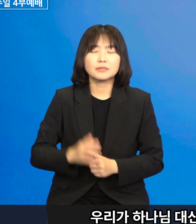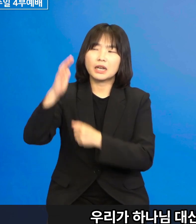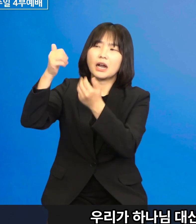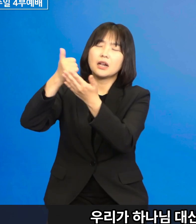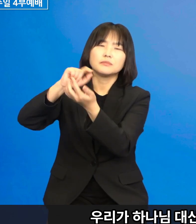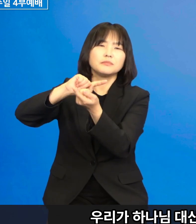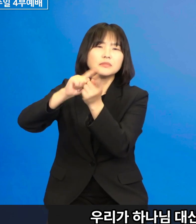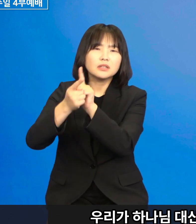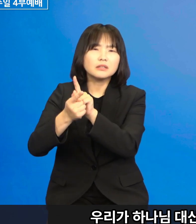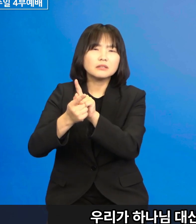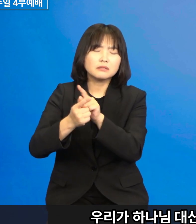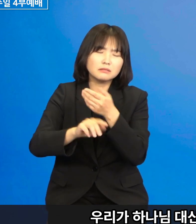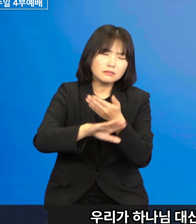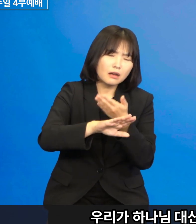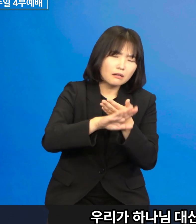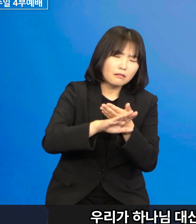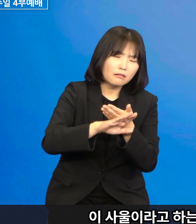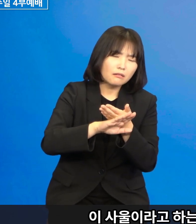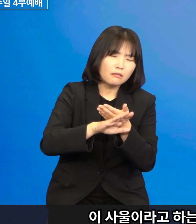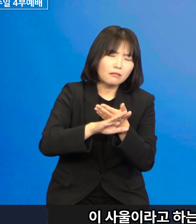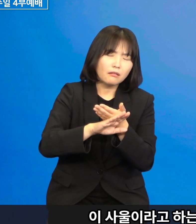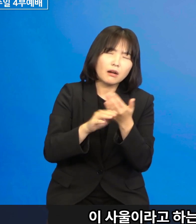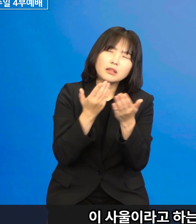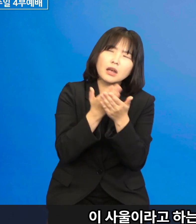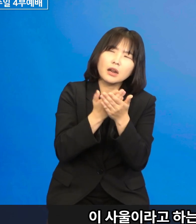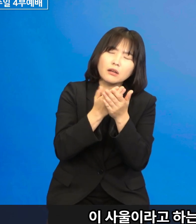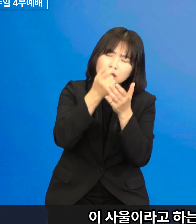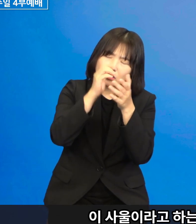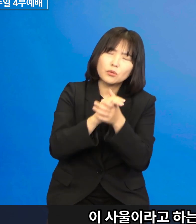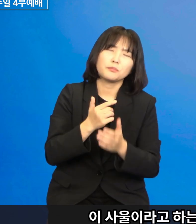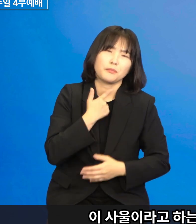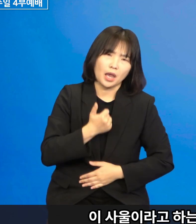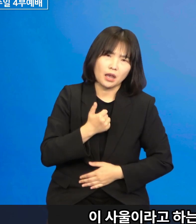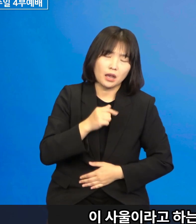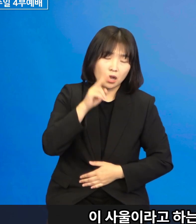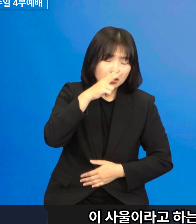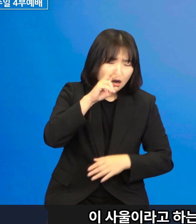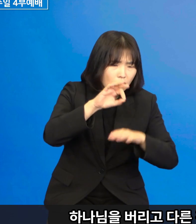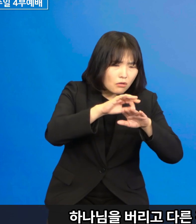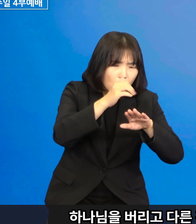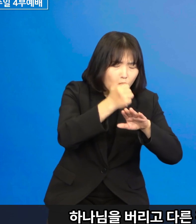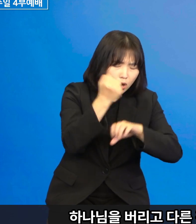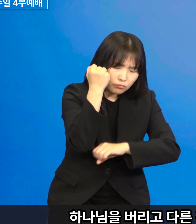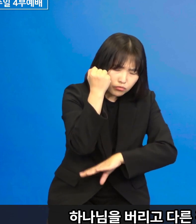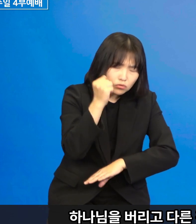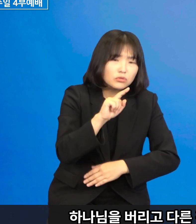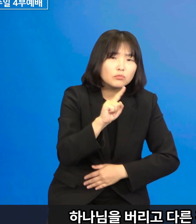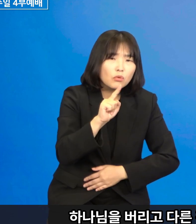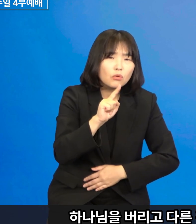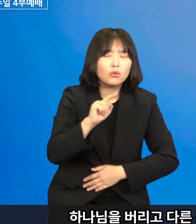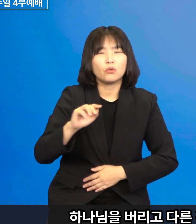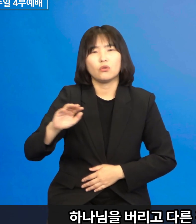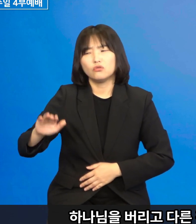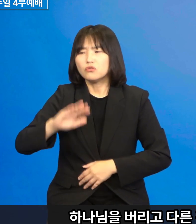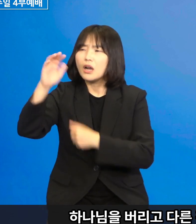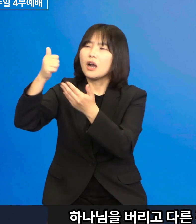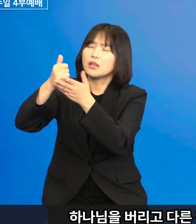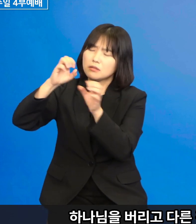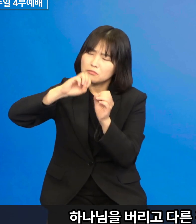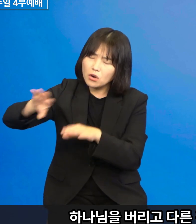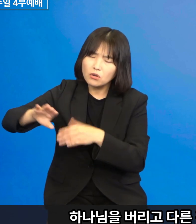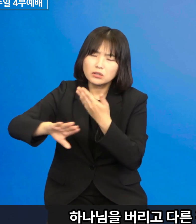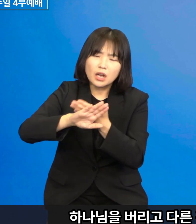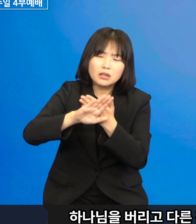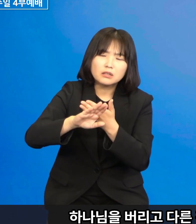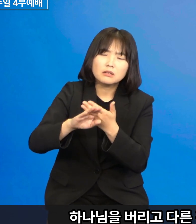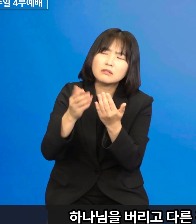대신 엉뚱한 것을 구했습니다. 이 사울이라고 하는 왕의 뿌리는 사실 우리가 하나님을 버리고 다른 것을 구한